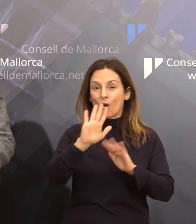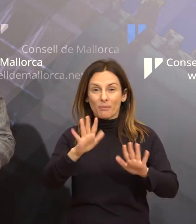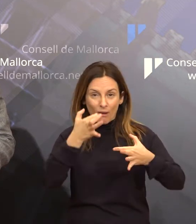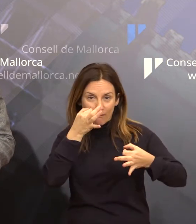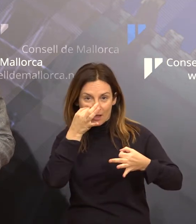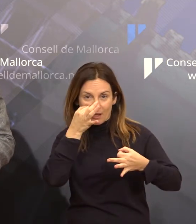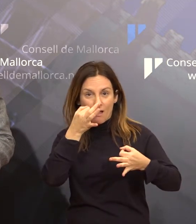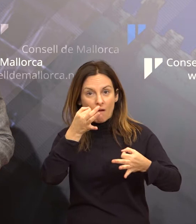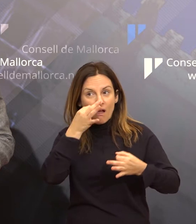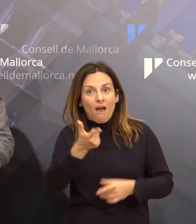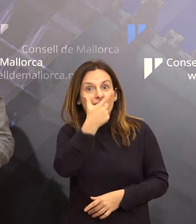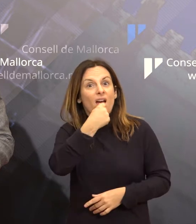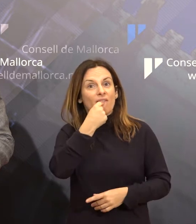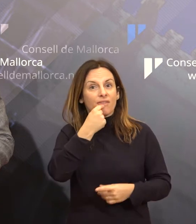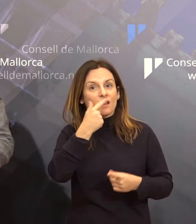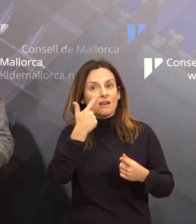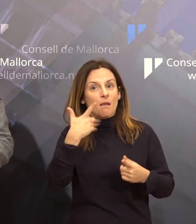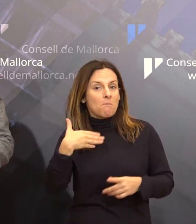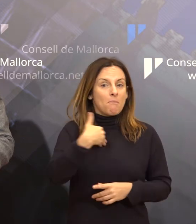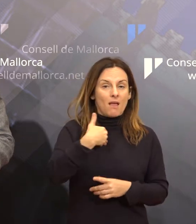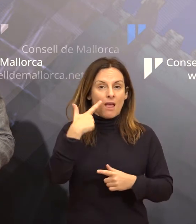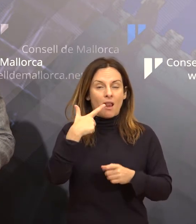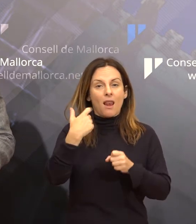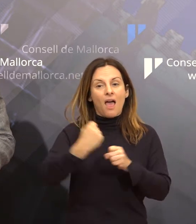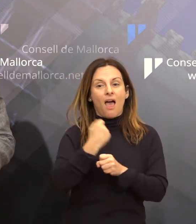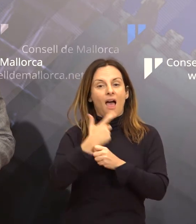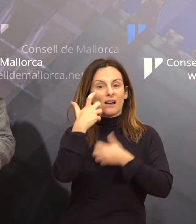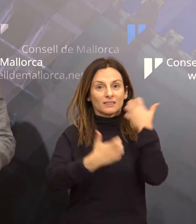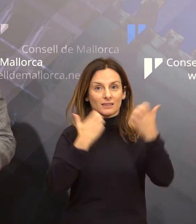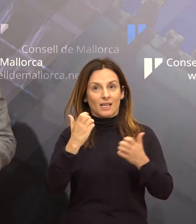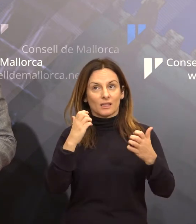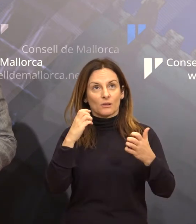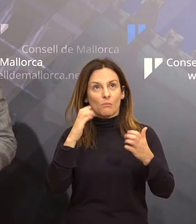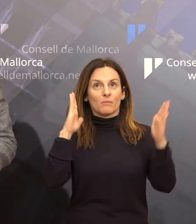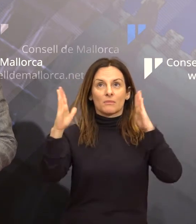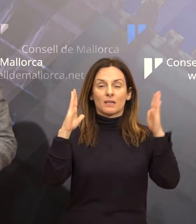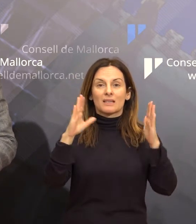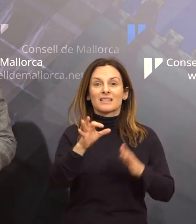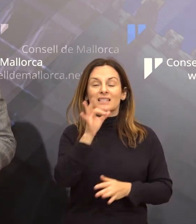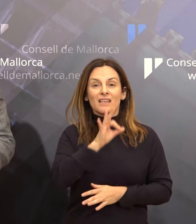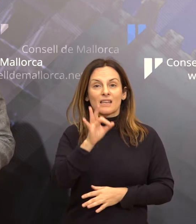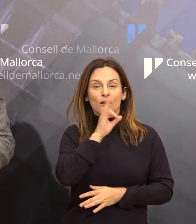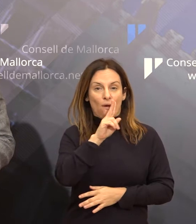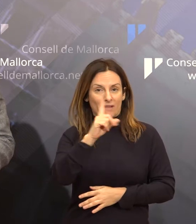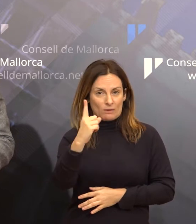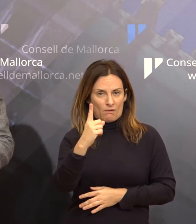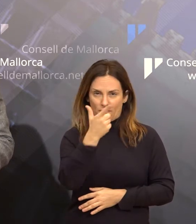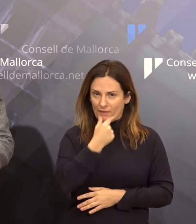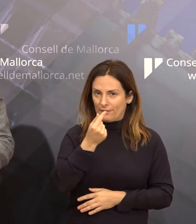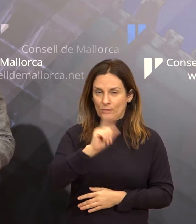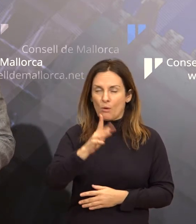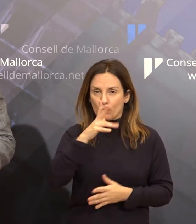no es fácil ser artesano en pleno siglo 21 la sociedad está cambiando muy rápidamente y cada vez es más